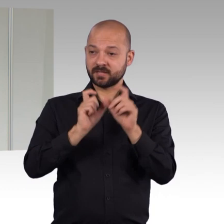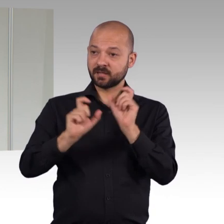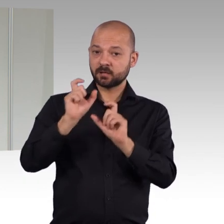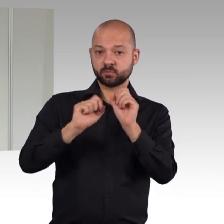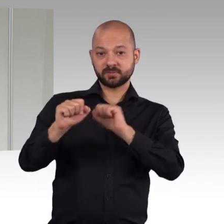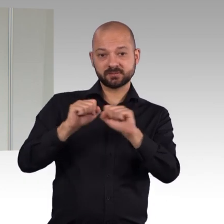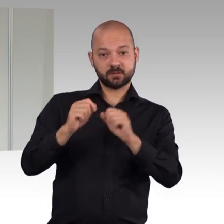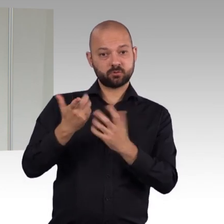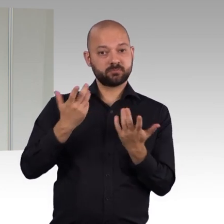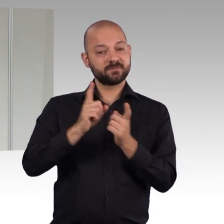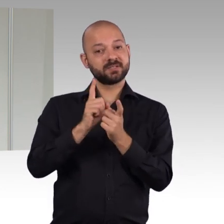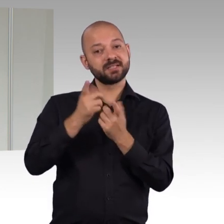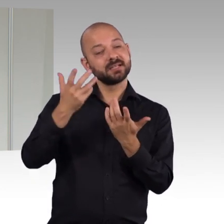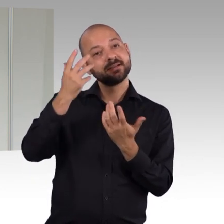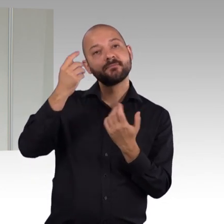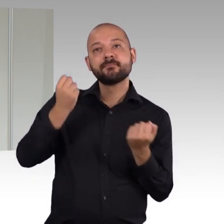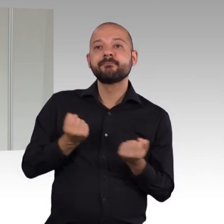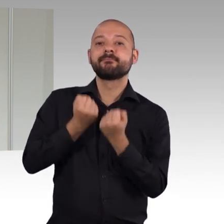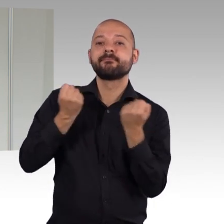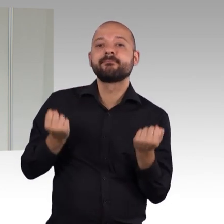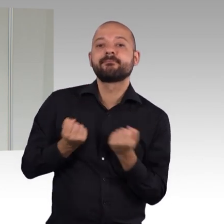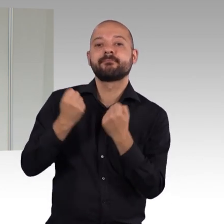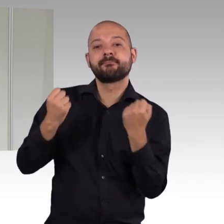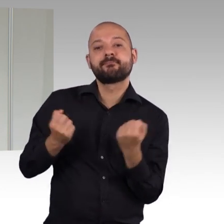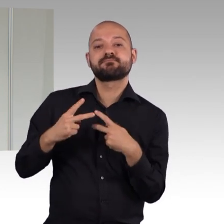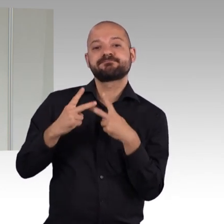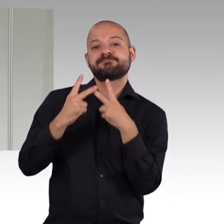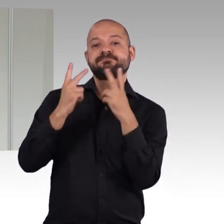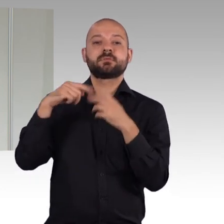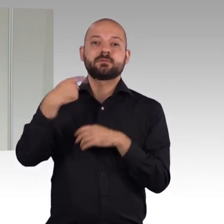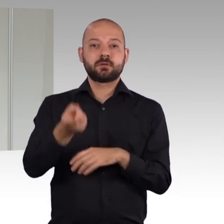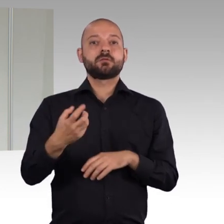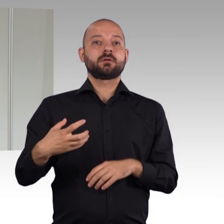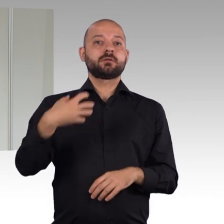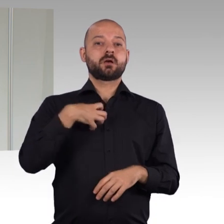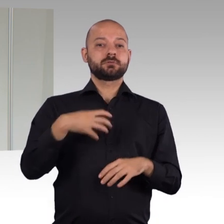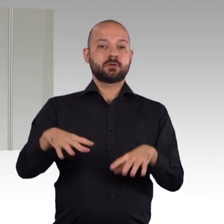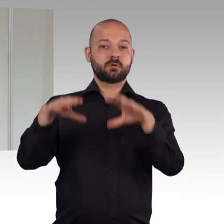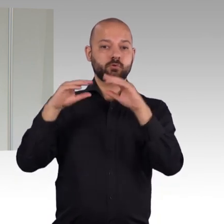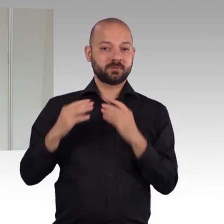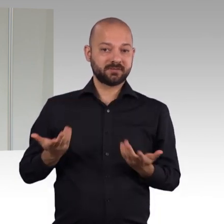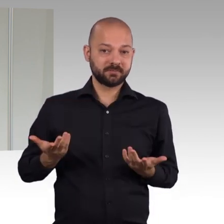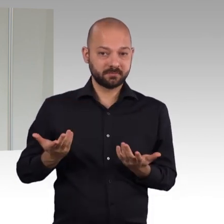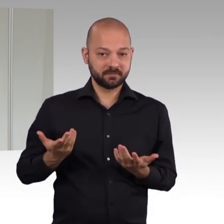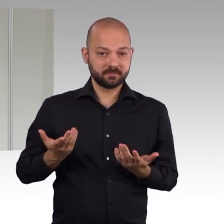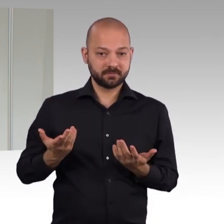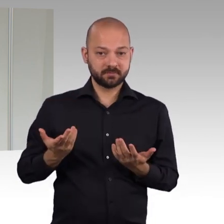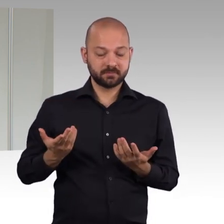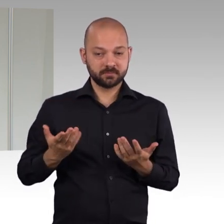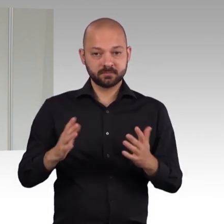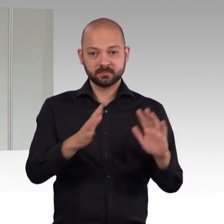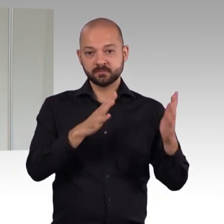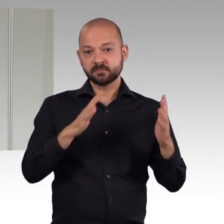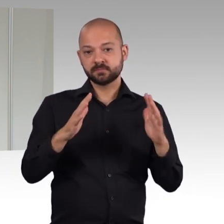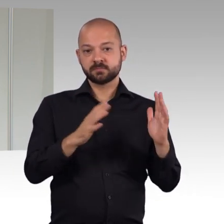nicht mehr. Wie die CDU mit der Sicherheit Deutschlands umgeht, ist skandalös.